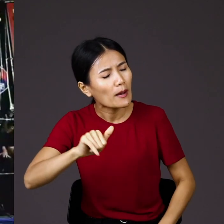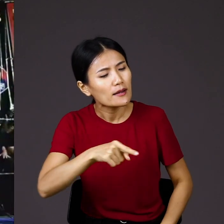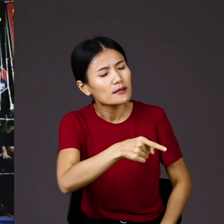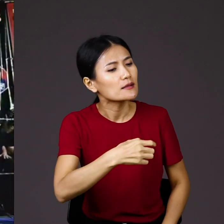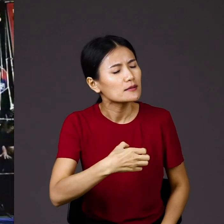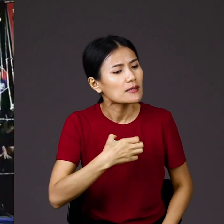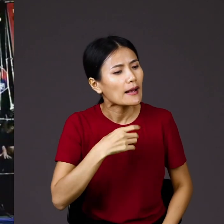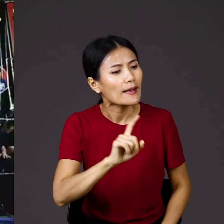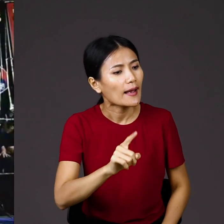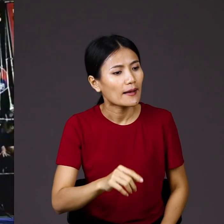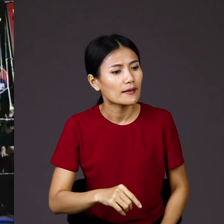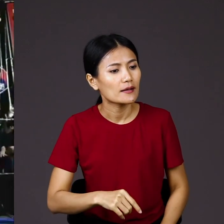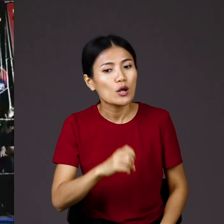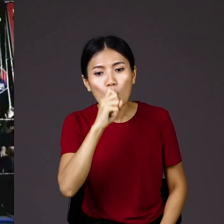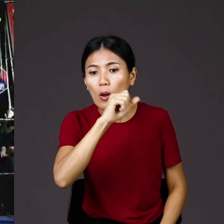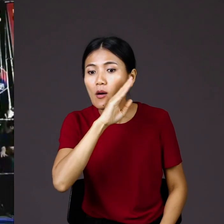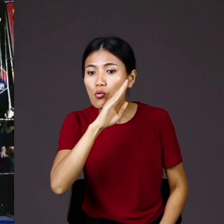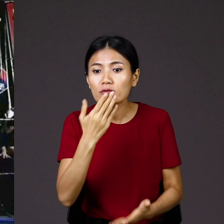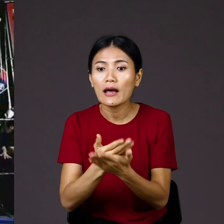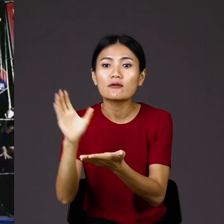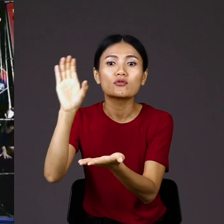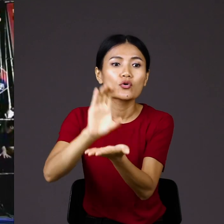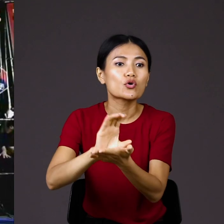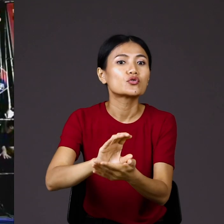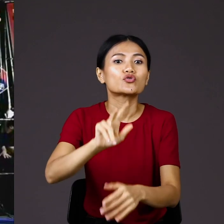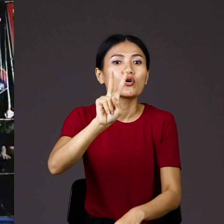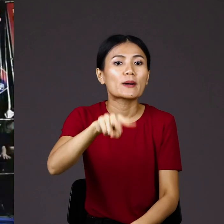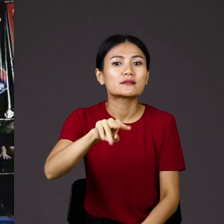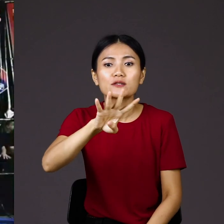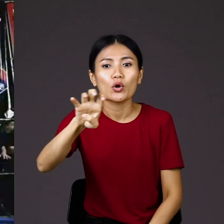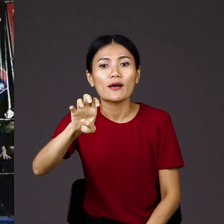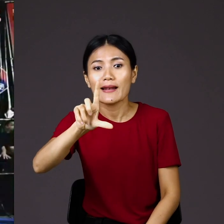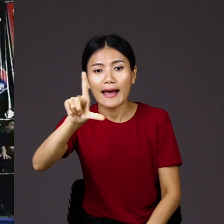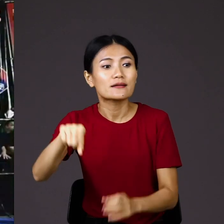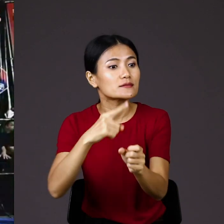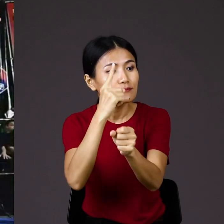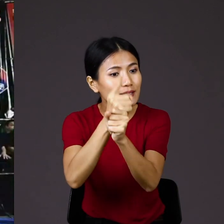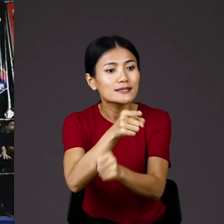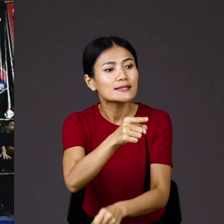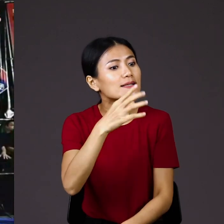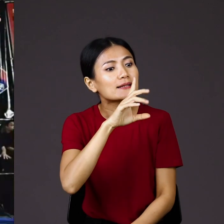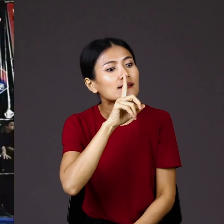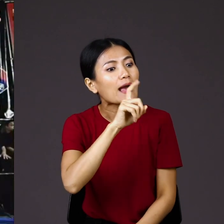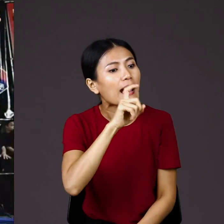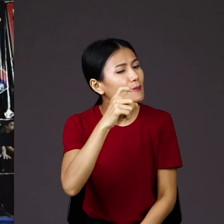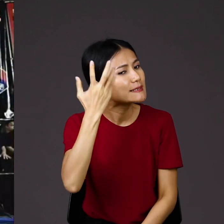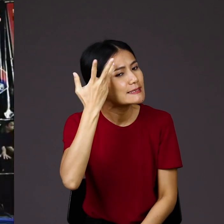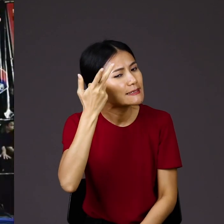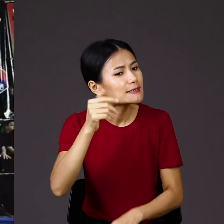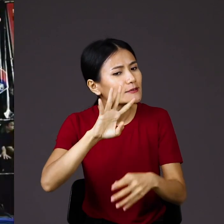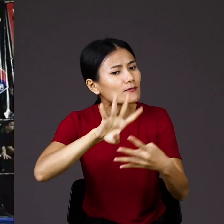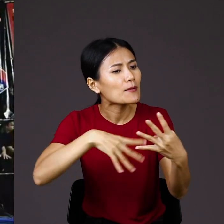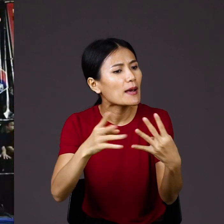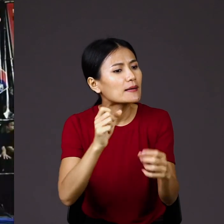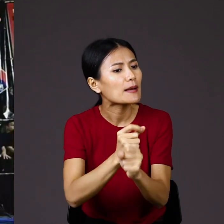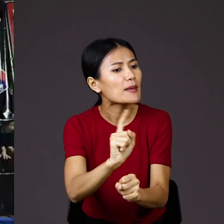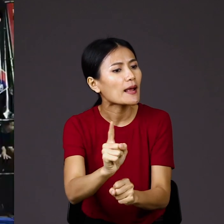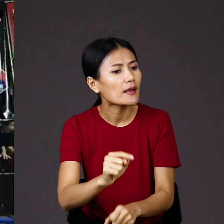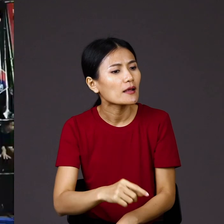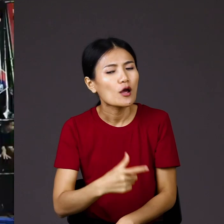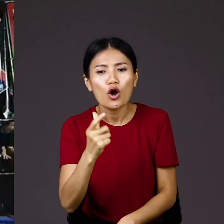ธรก็ให้โจทย์ 2,400 ล้านบาทต่อปี4ปี 9,600 ล้านบาทลองไปดู